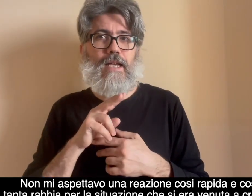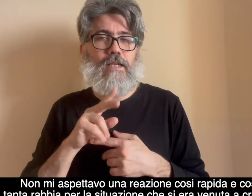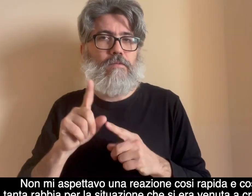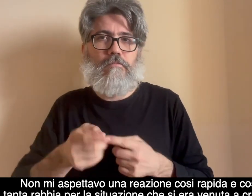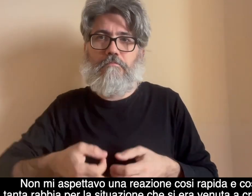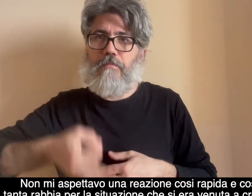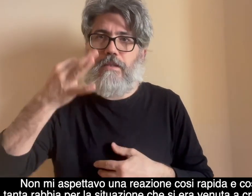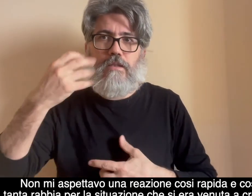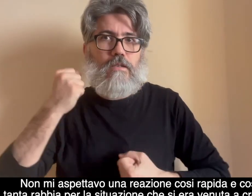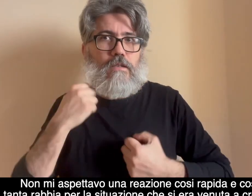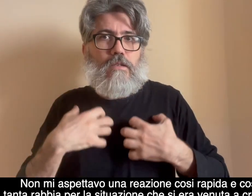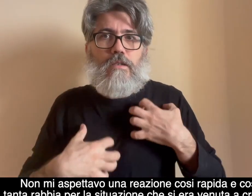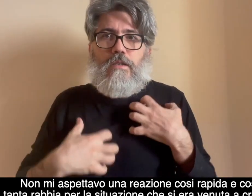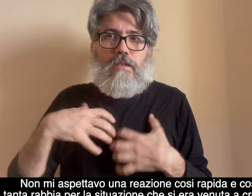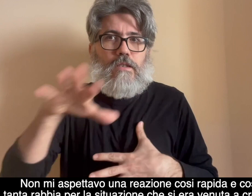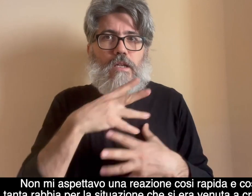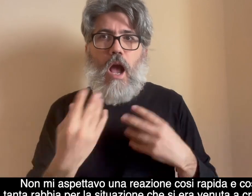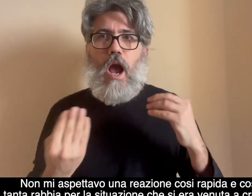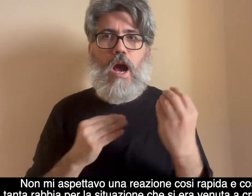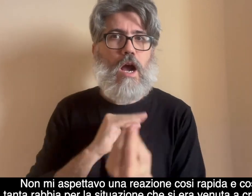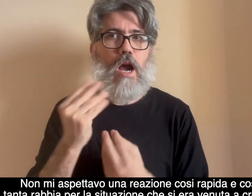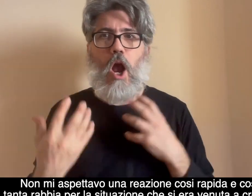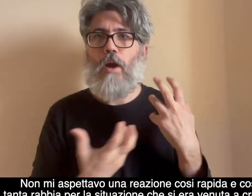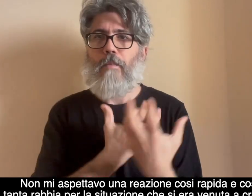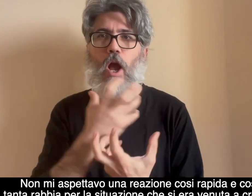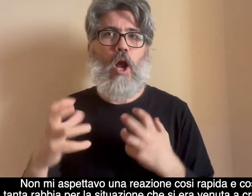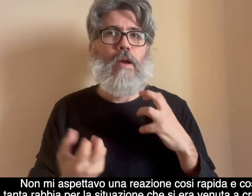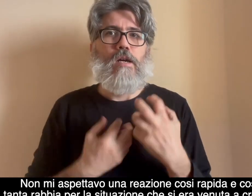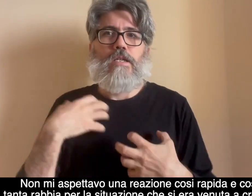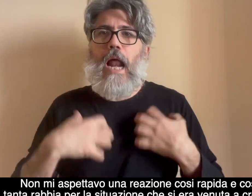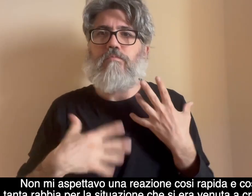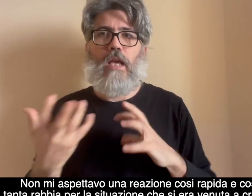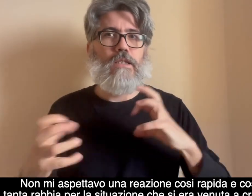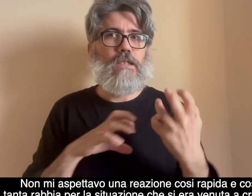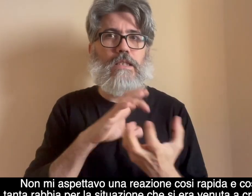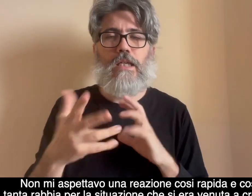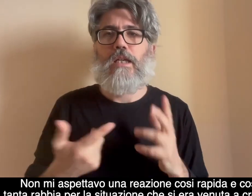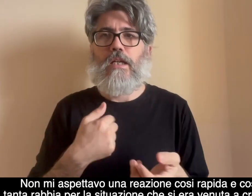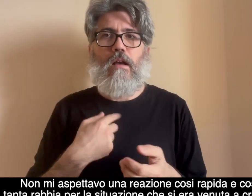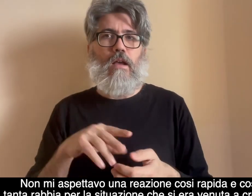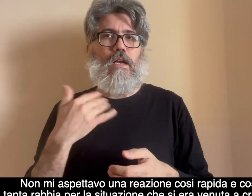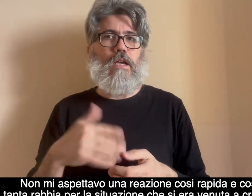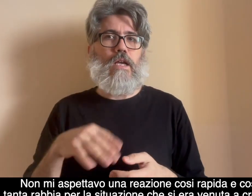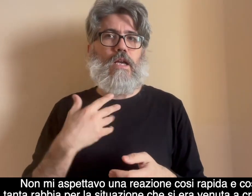rapida e così tanta rabbia né nelle persone per la situazione che si era venuta a creare davvero